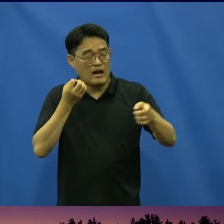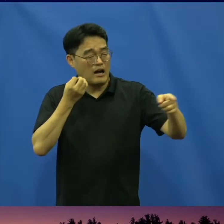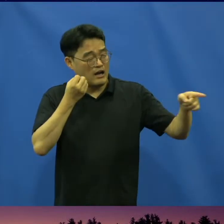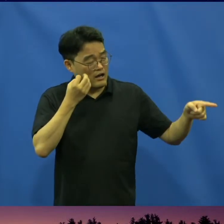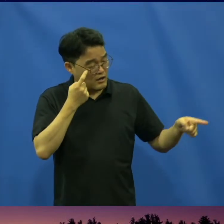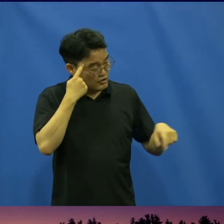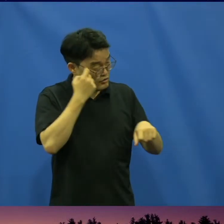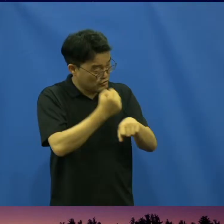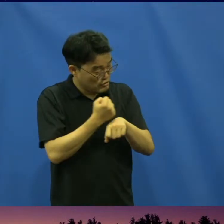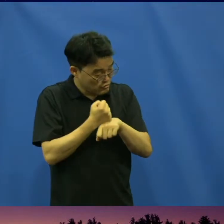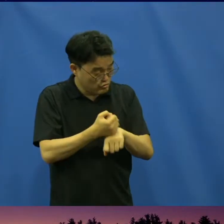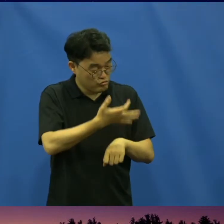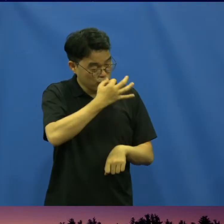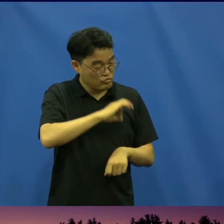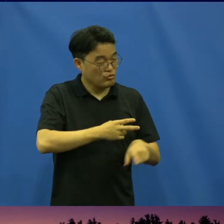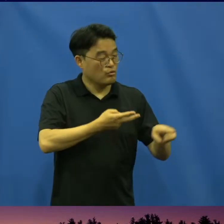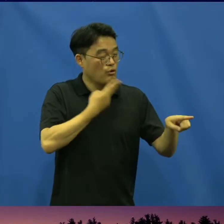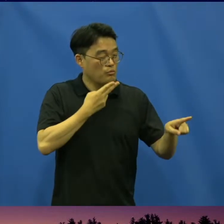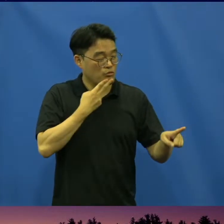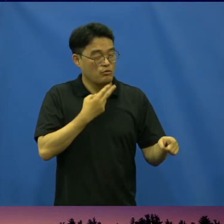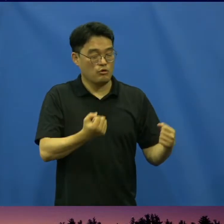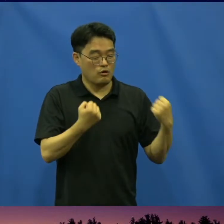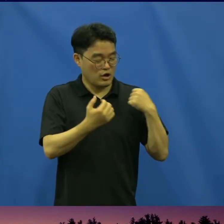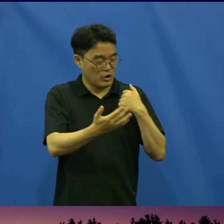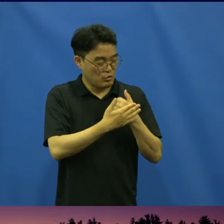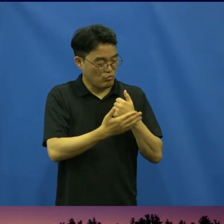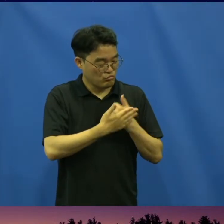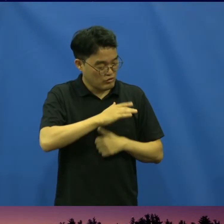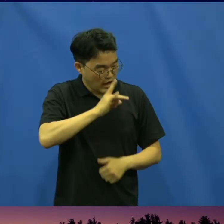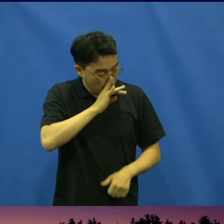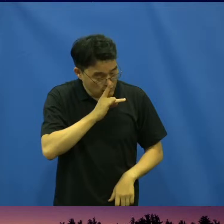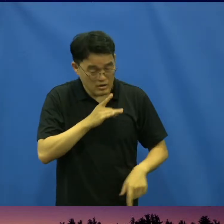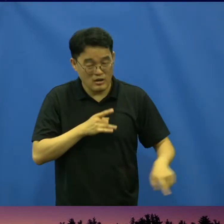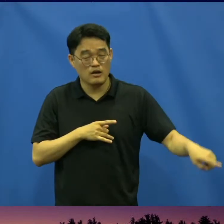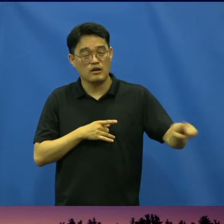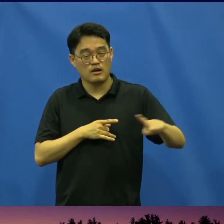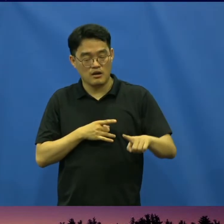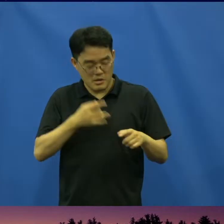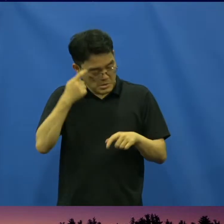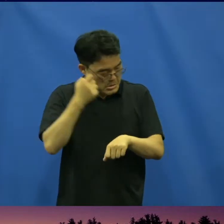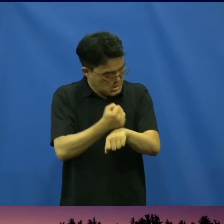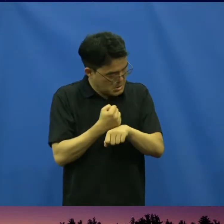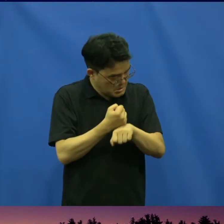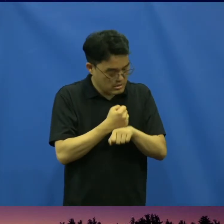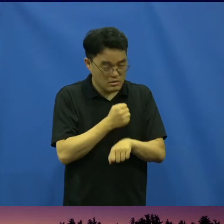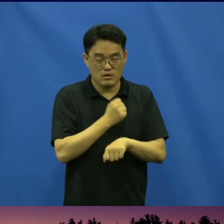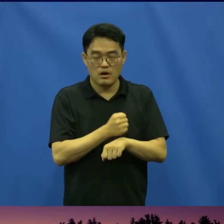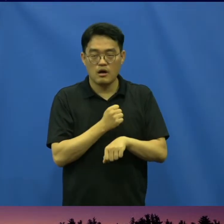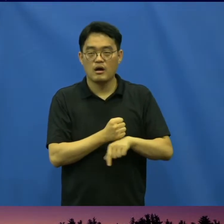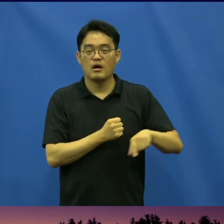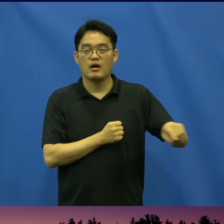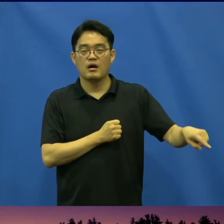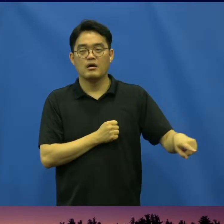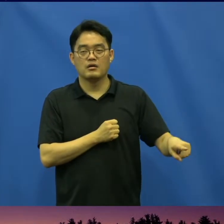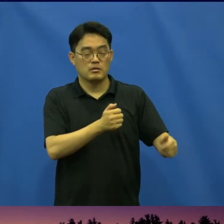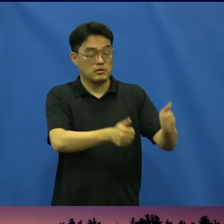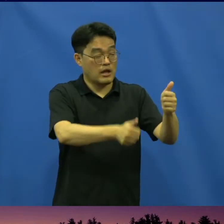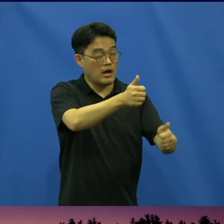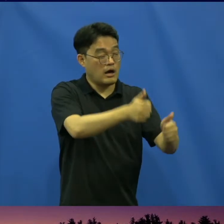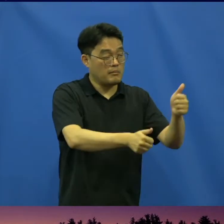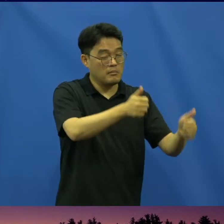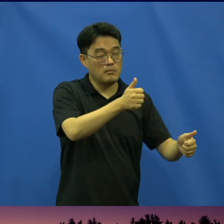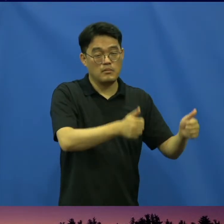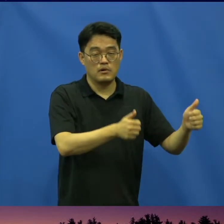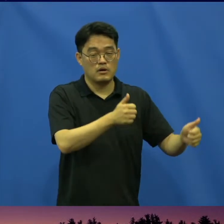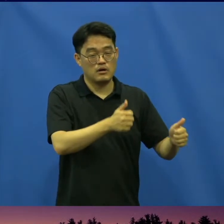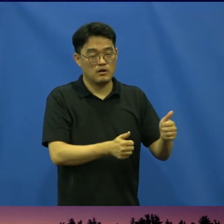안 되고 유익도 안 되는 것을 연구해가지고 그걸 누가 가장 또 잘했는가 그것을 시합을 대회를 하는